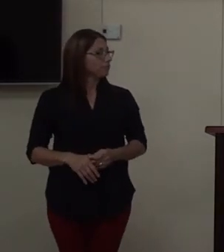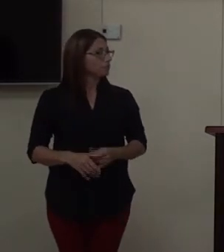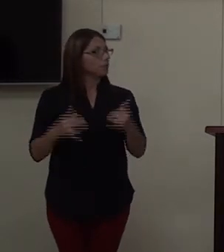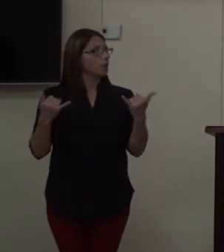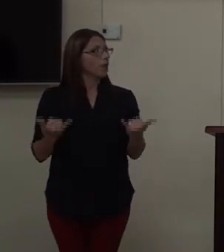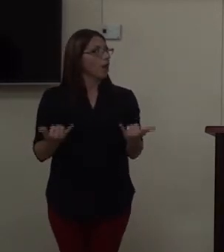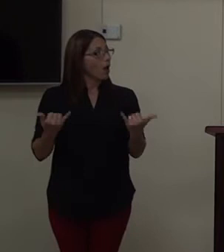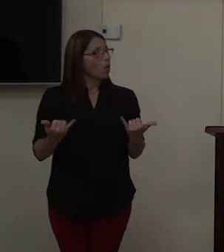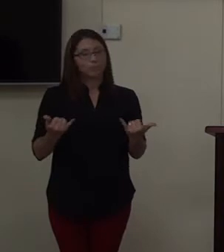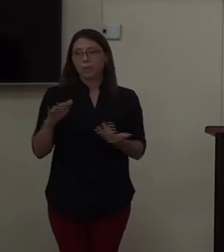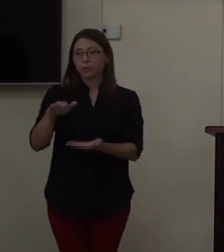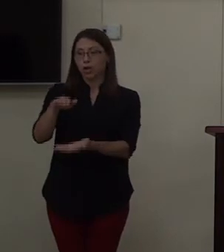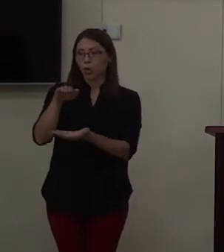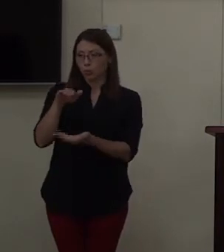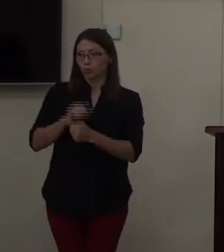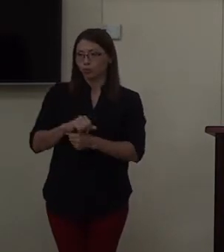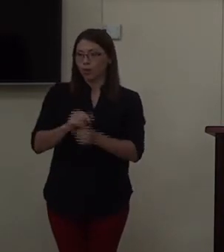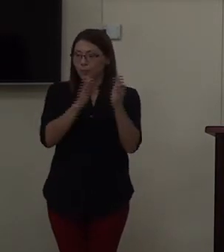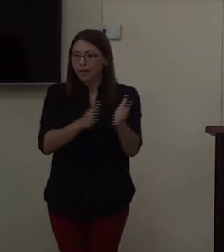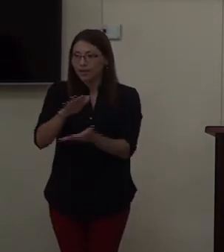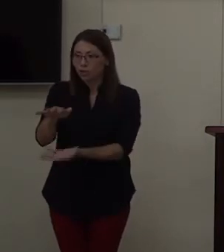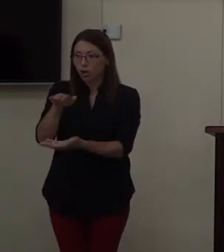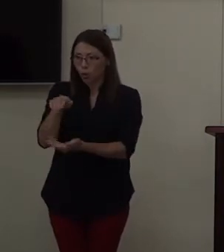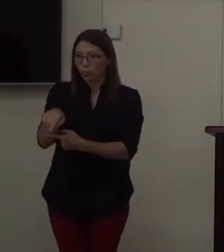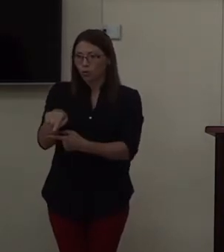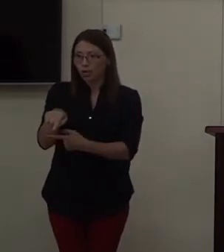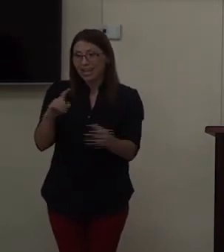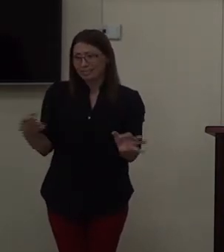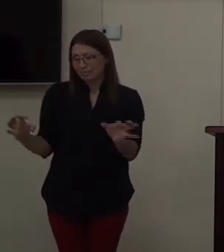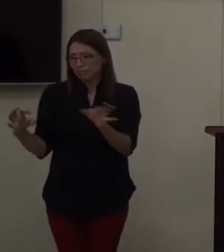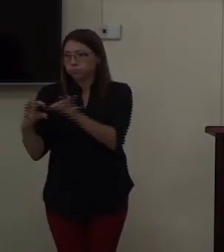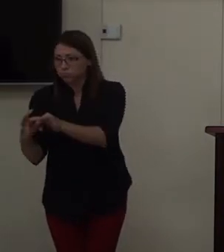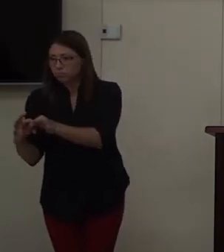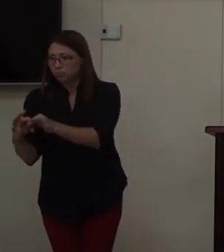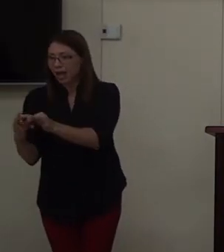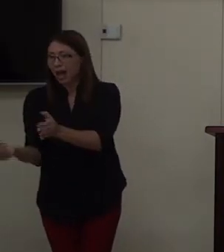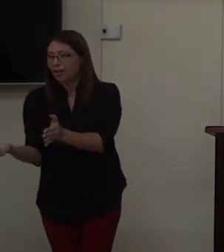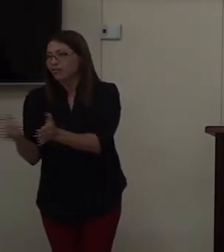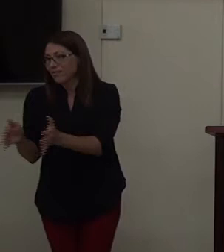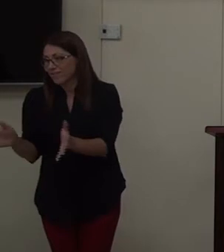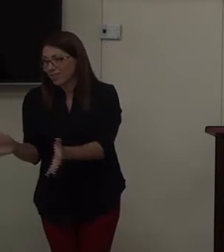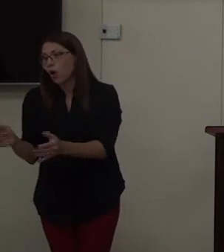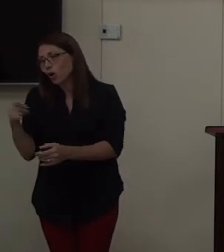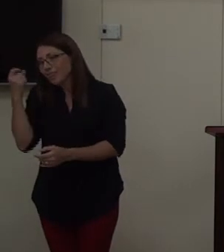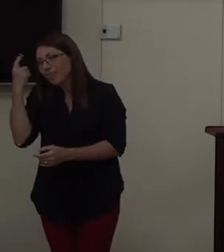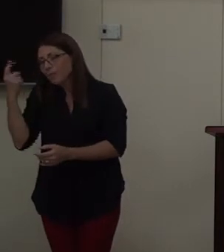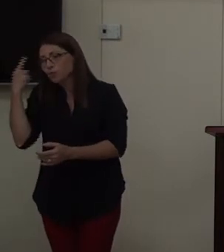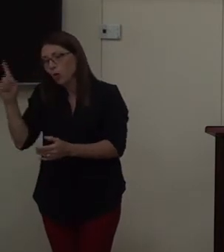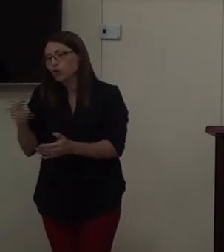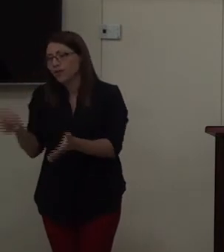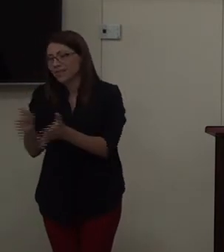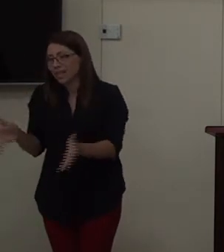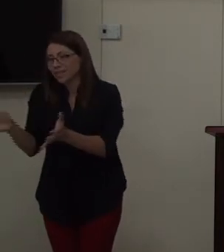Vamos a corpus, ¿verdad? Planificación de corpus, que obviamente va a estar entonces muy ligada a lo que entendemos por revitalización